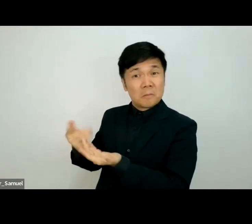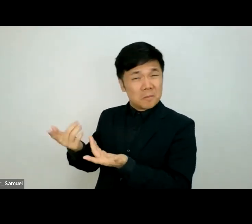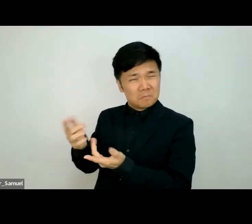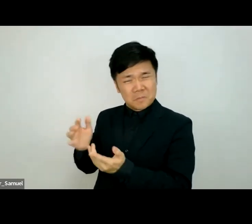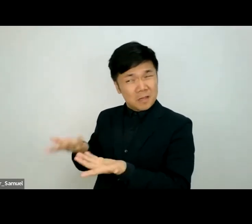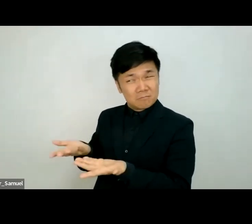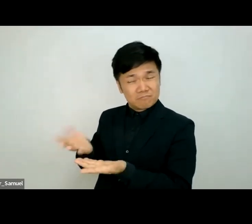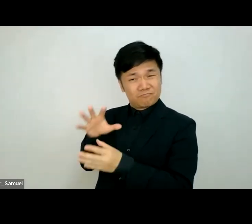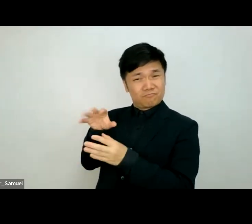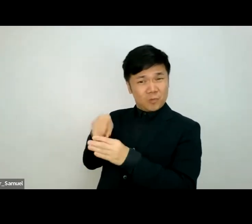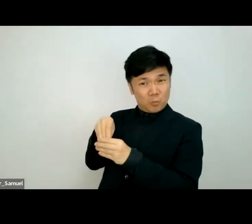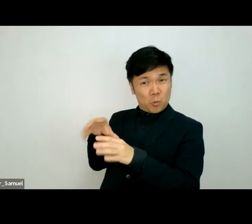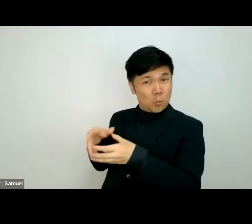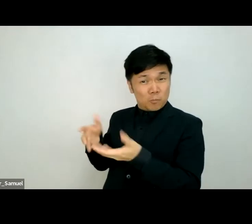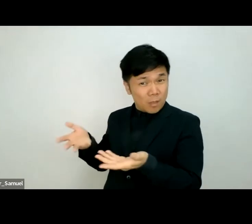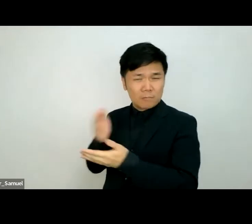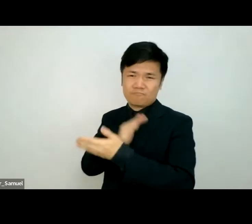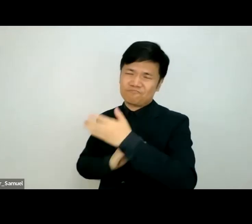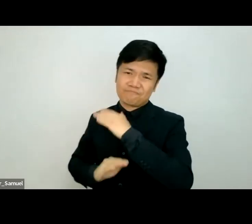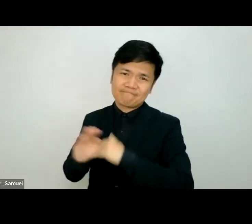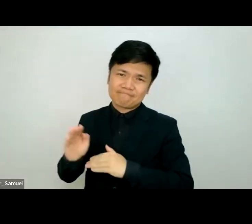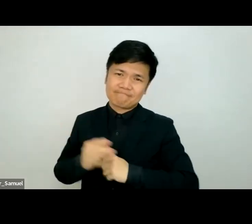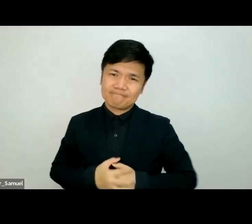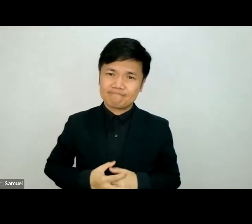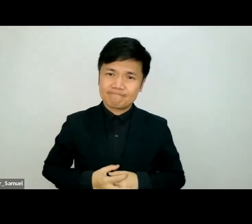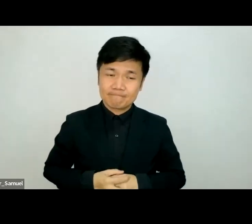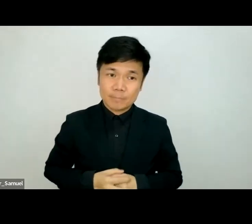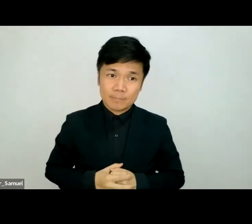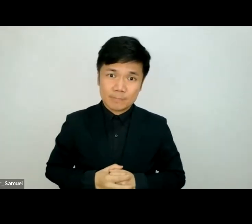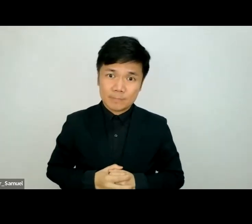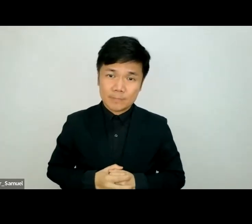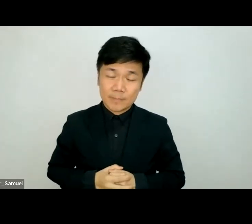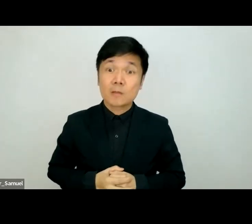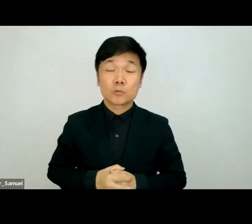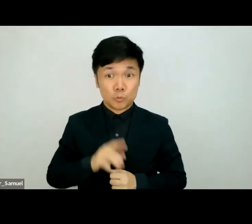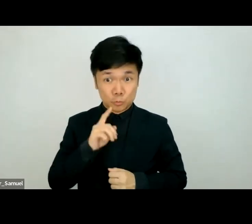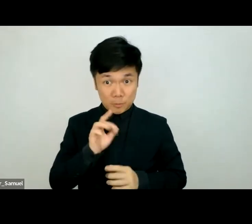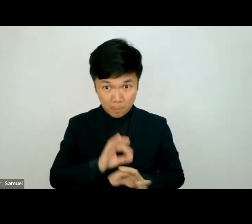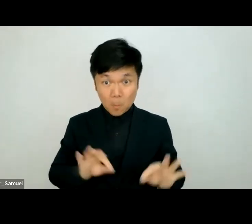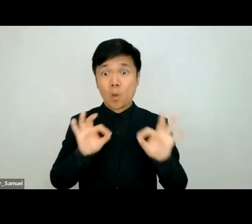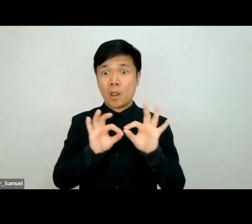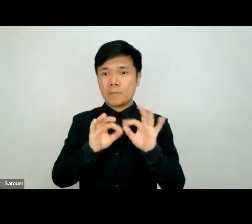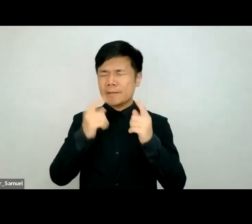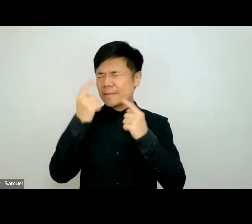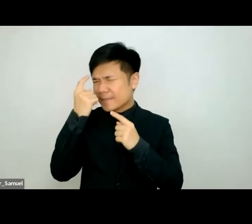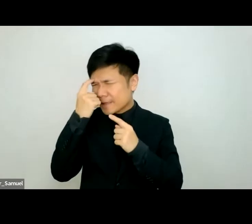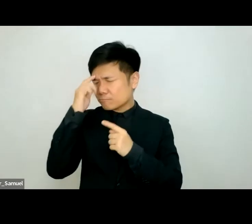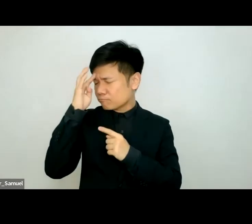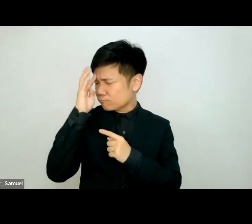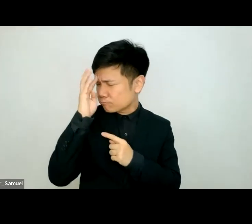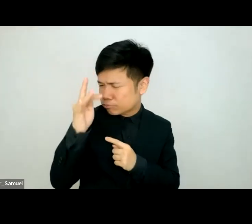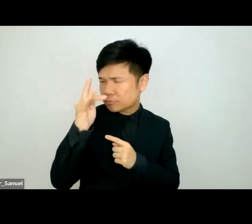de la situation vulnérable dans laquelle sont placées les